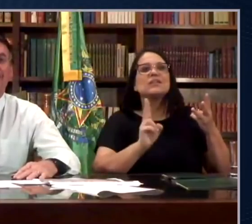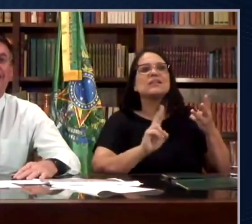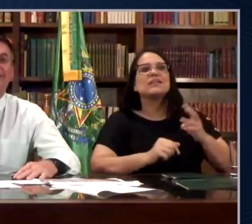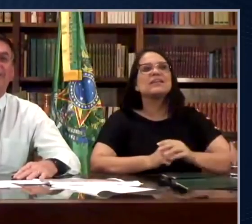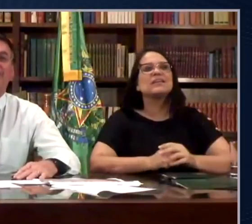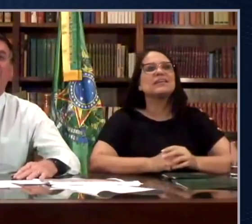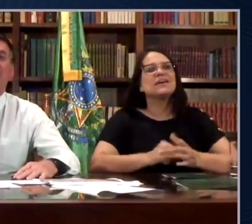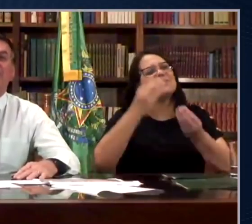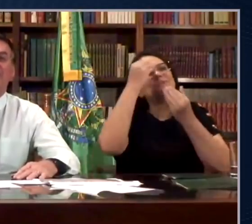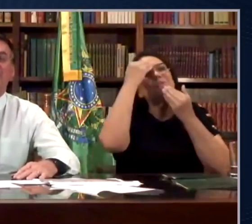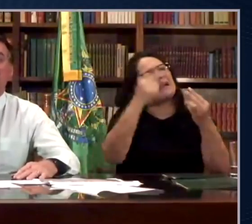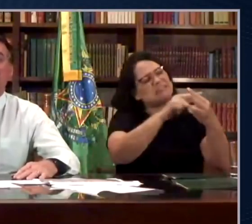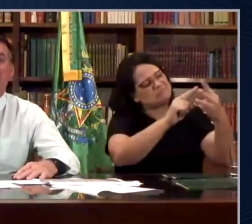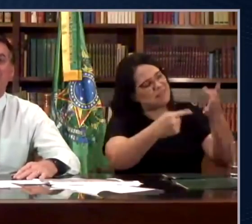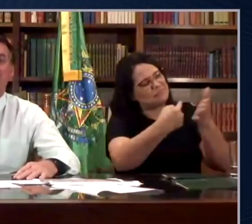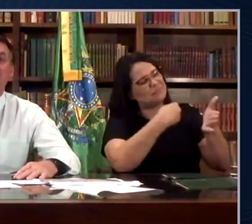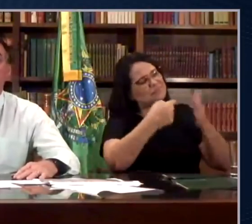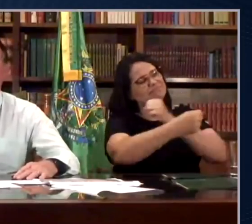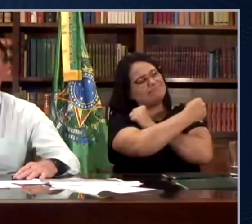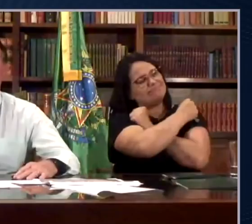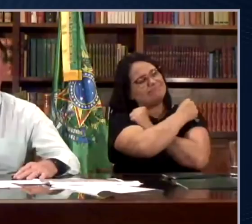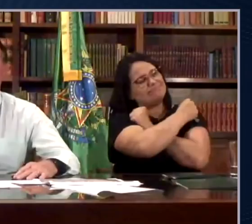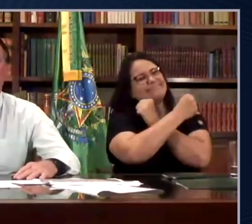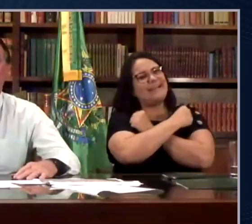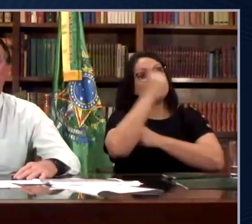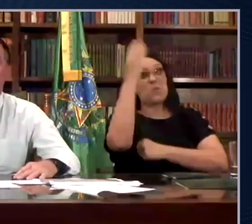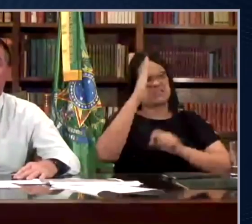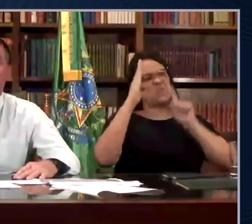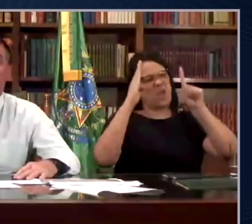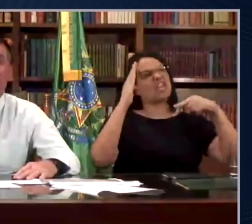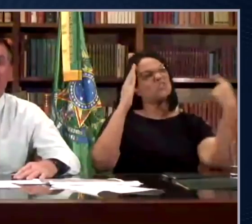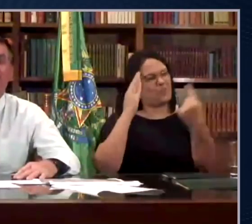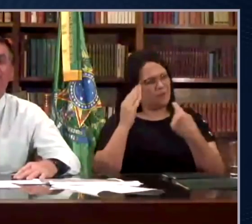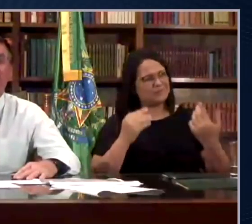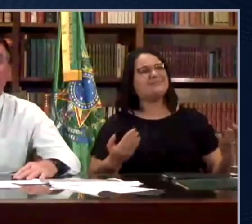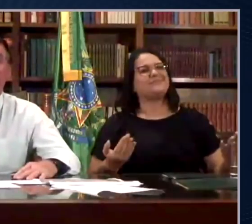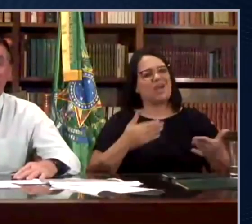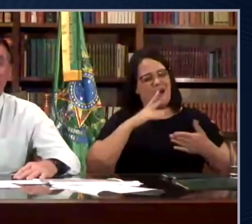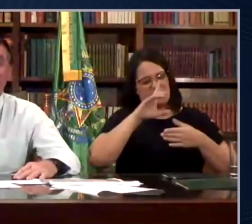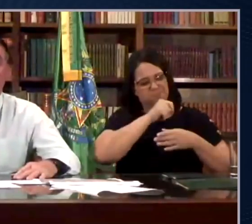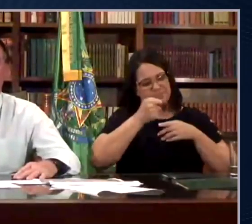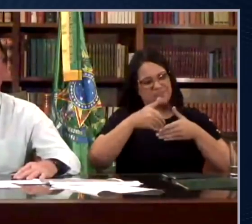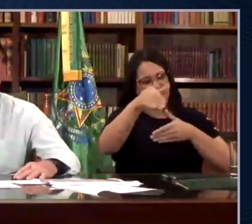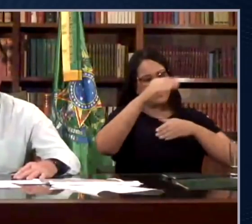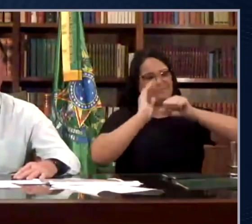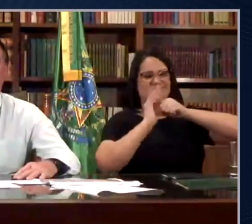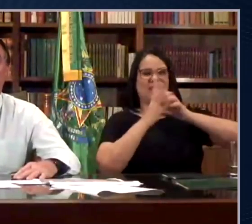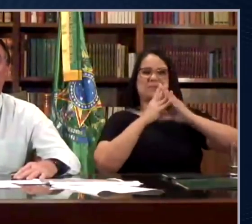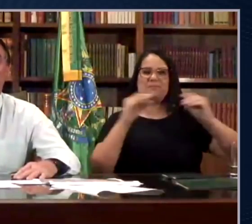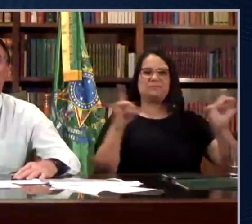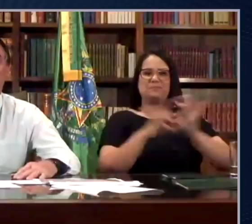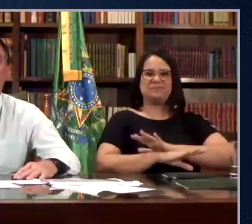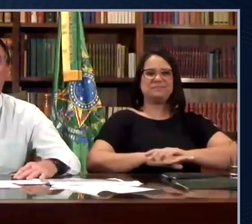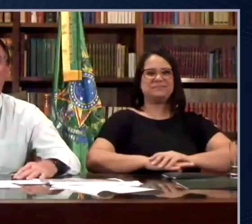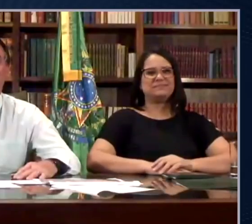vocês. Muito obrigado a vocês aí, um abraço. O Brasil é nosso, tá certo? Brevemente aí estaremos livres desse mal aí.